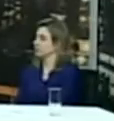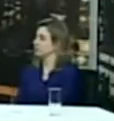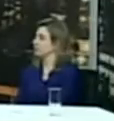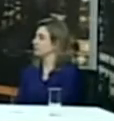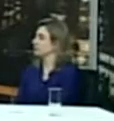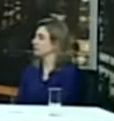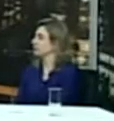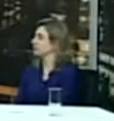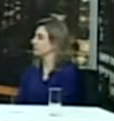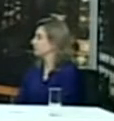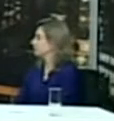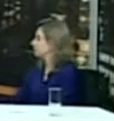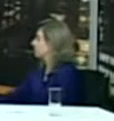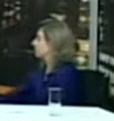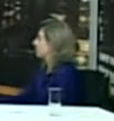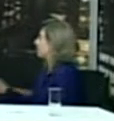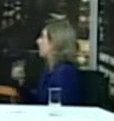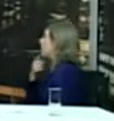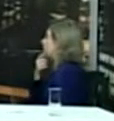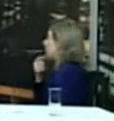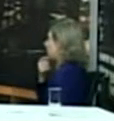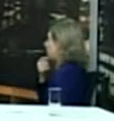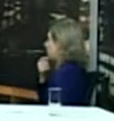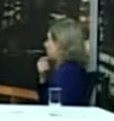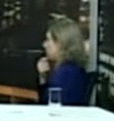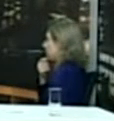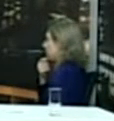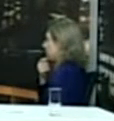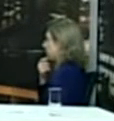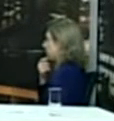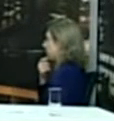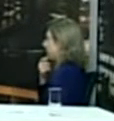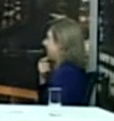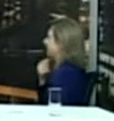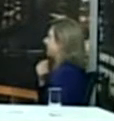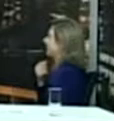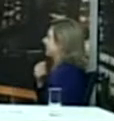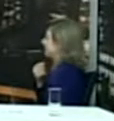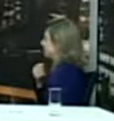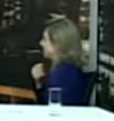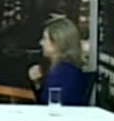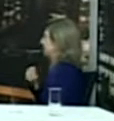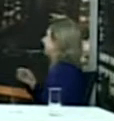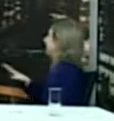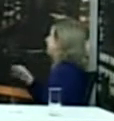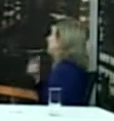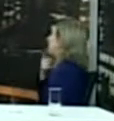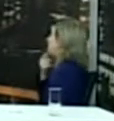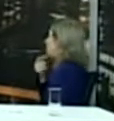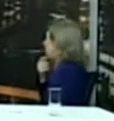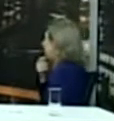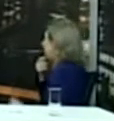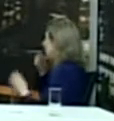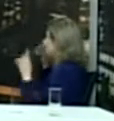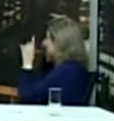para a Cris que ela fala melhor que alguns letrados que sentaram nessa cadeira aqui, viu? Eu tenho certeza